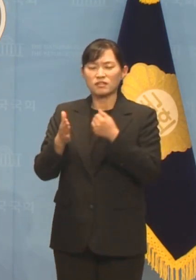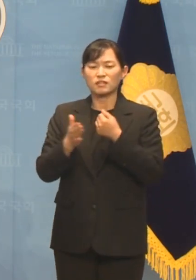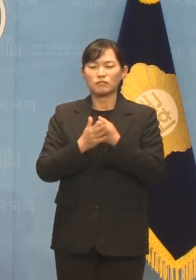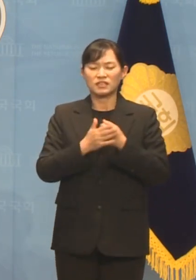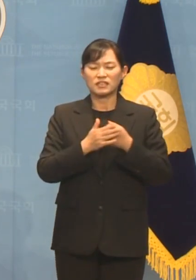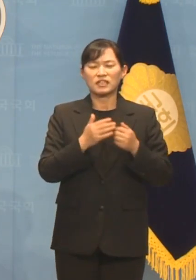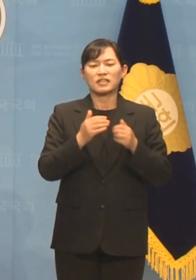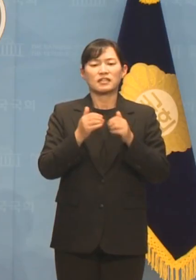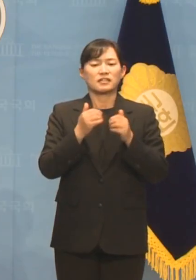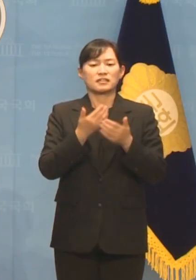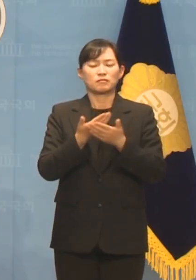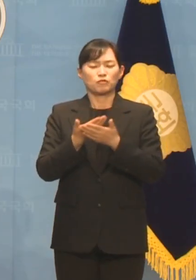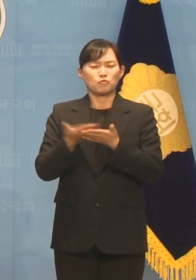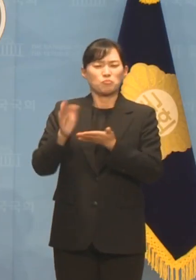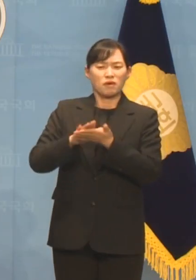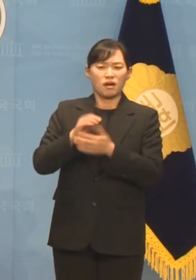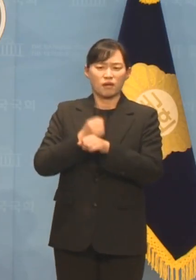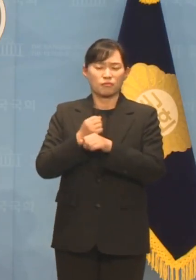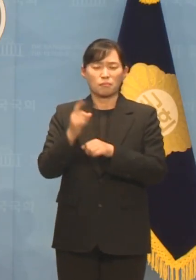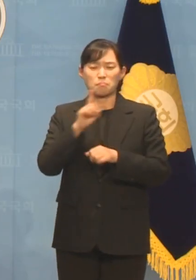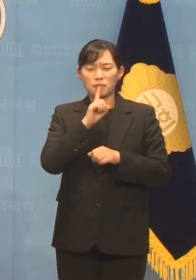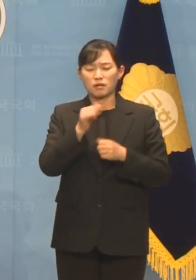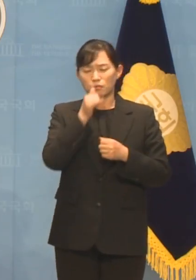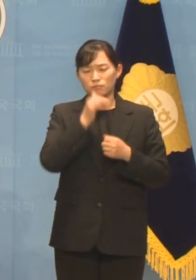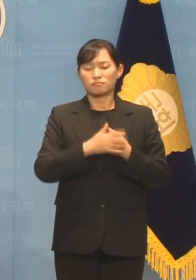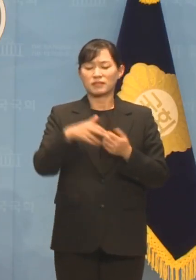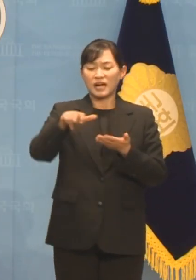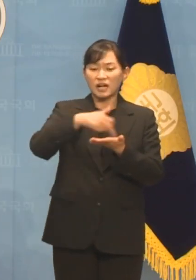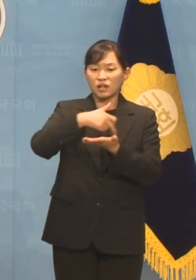음모론으로 변질되고 있습니다. 카카오톡